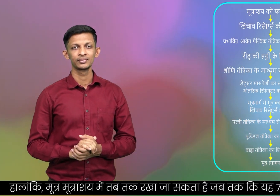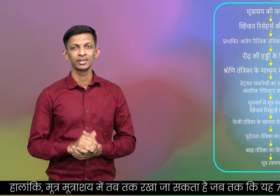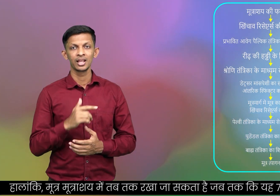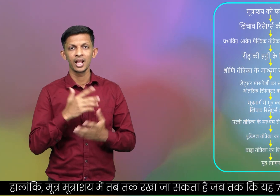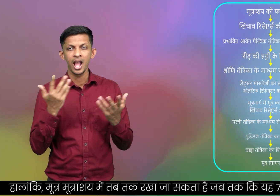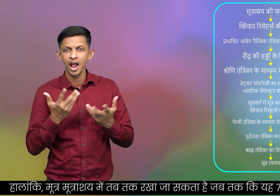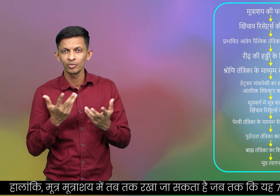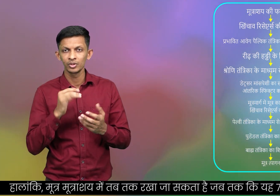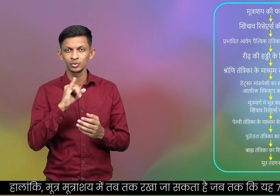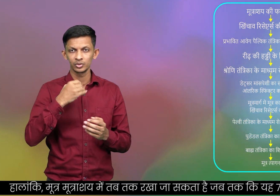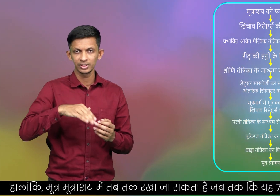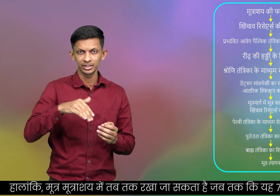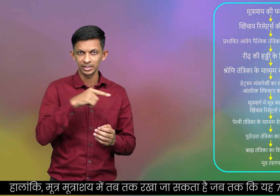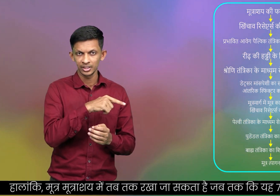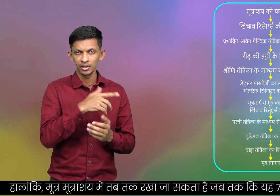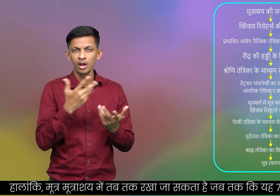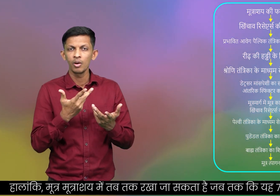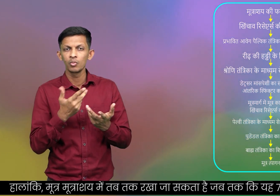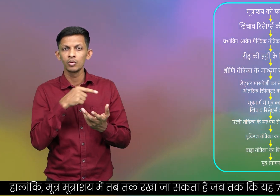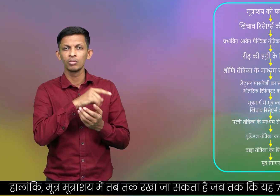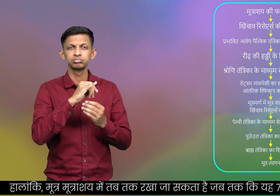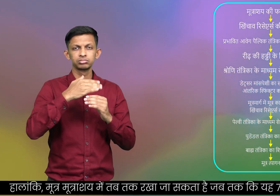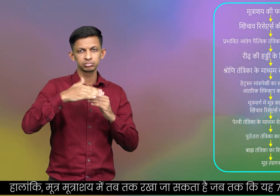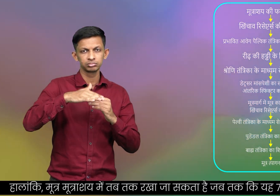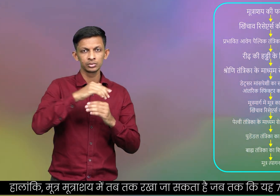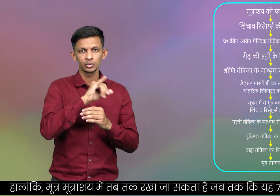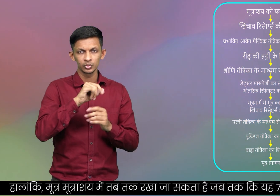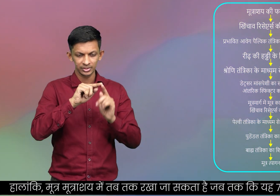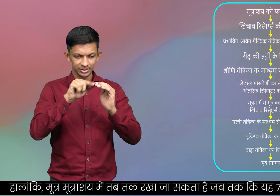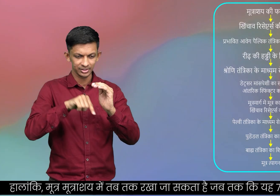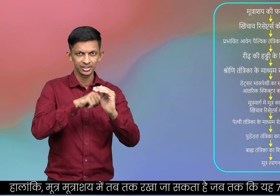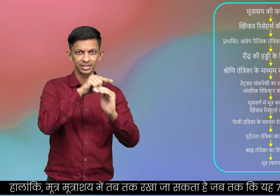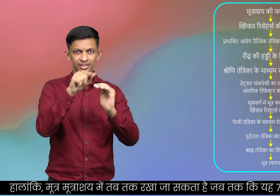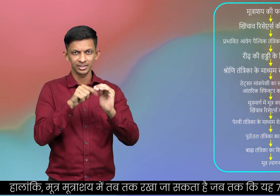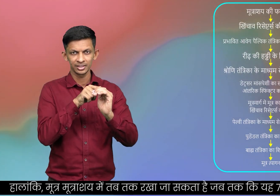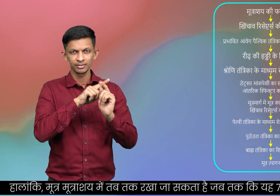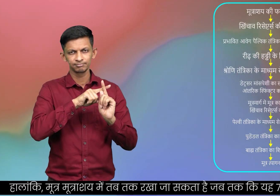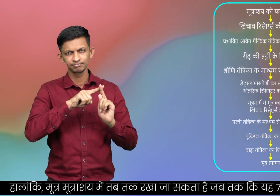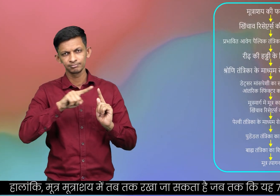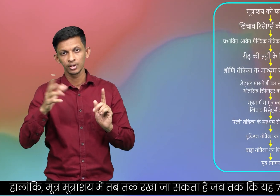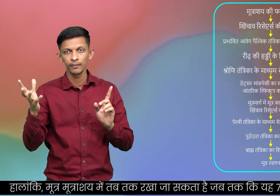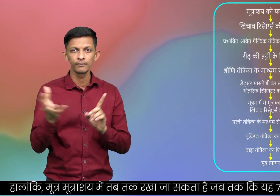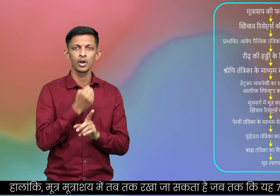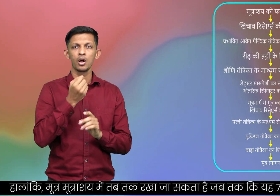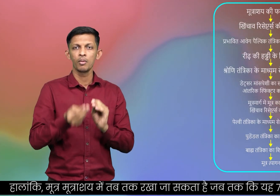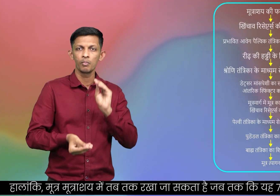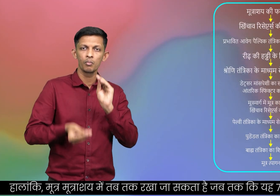हालांकि मूत्र मूत्राशय में तब तक रखा जा सकता है जब तक कि यह 700